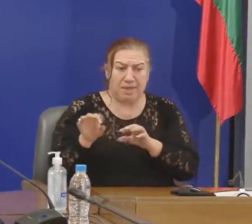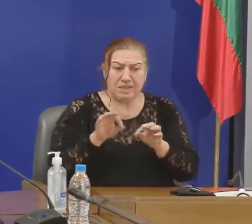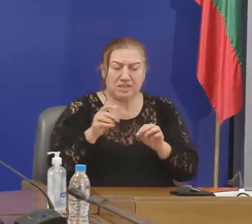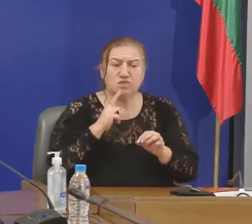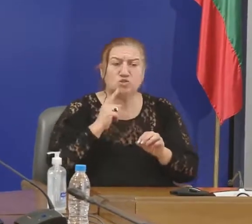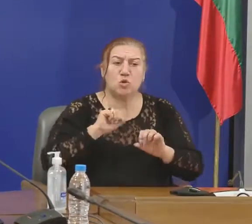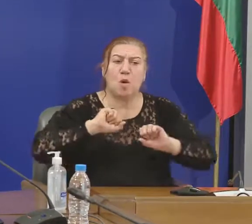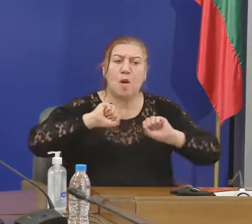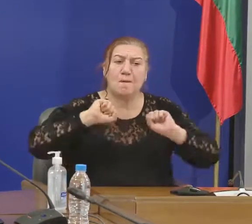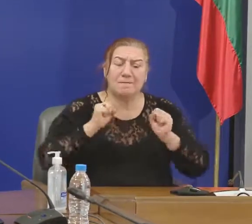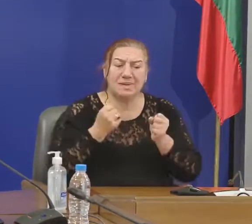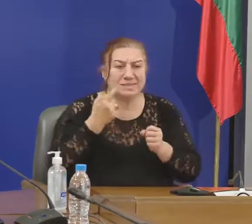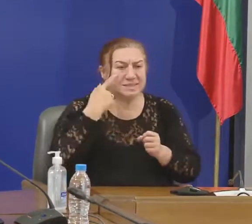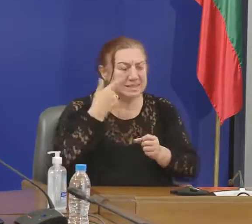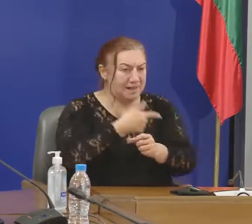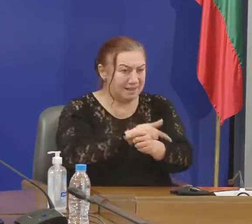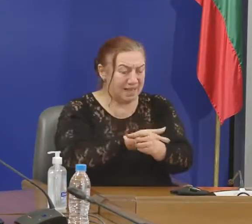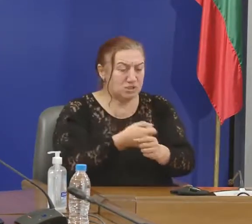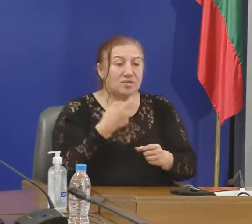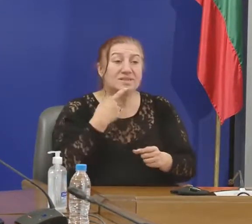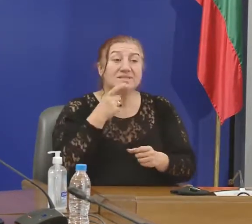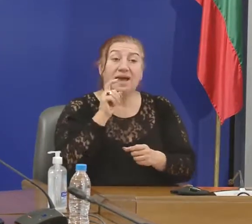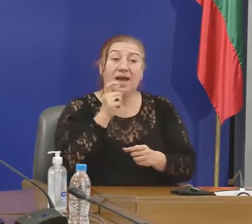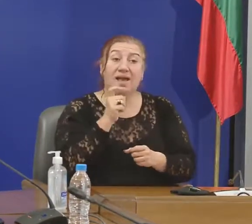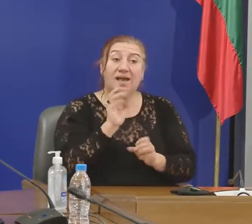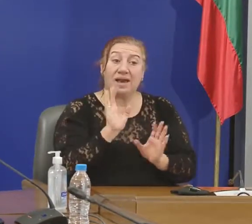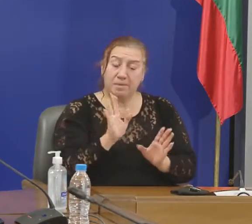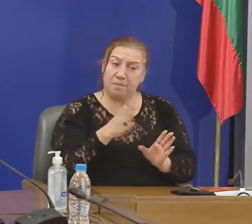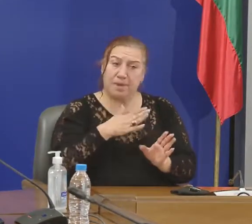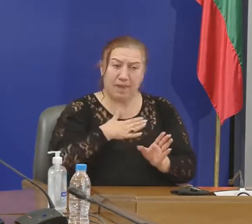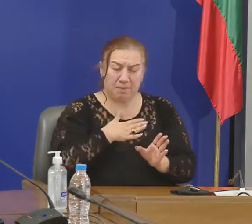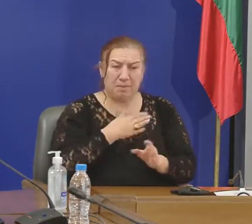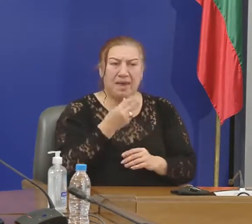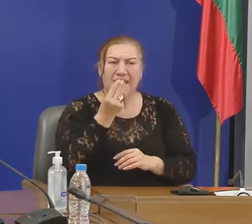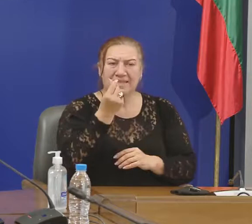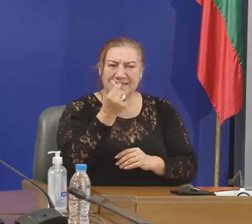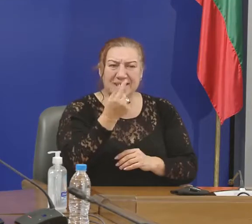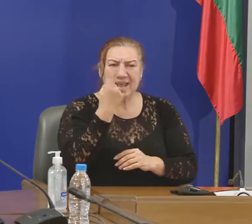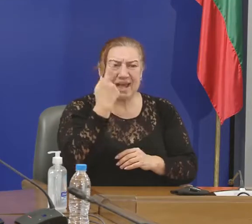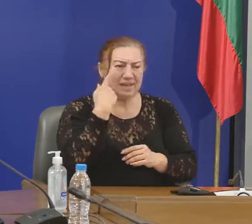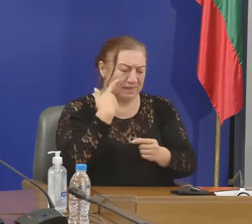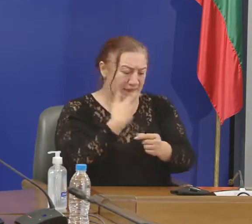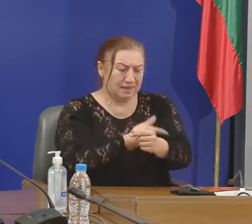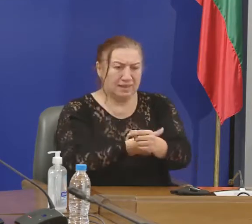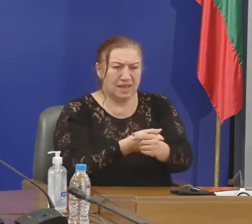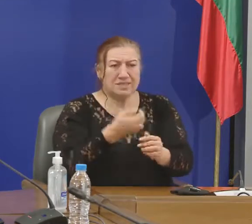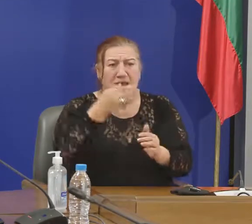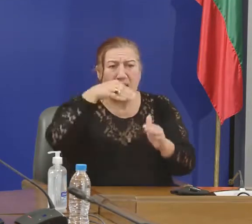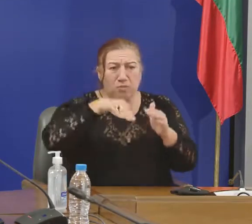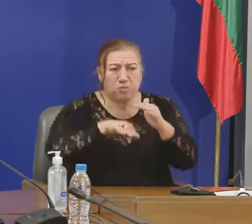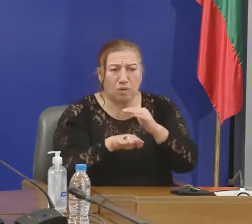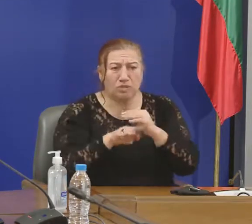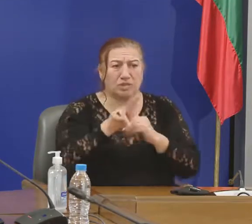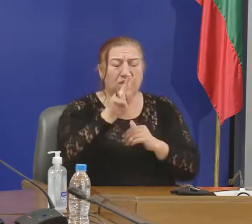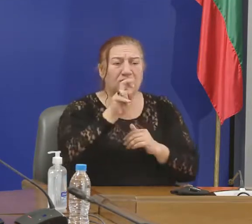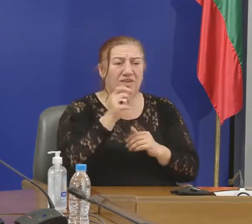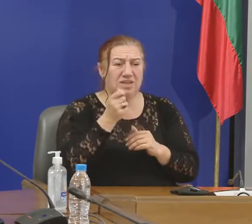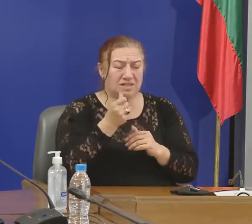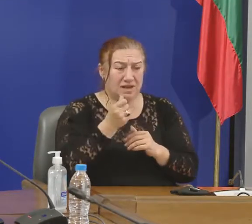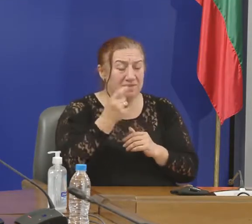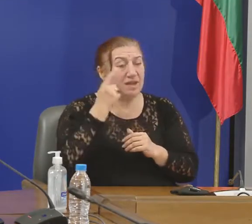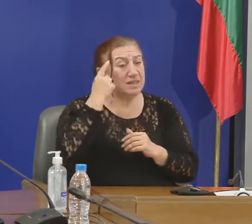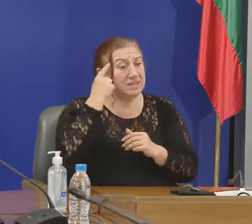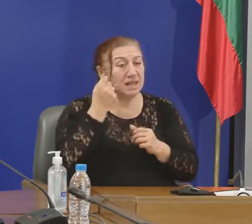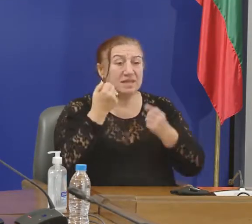грип също, вече налични са. Цената на един такъв тест е под 20 лева, а знаете, че